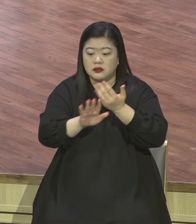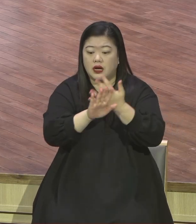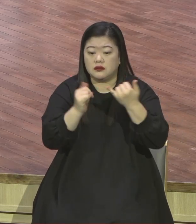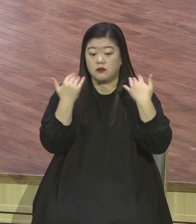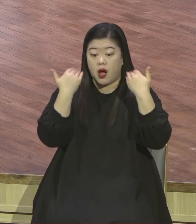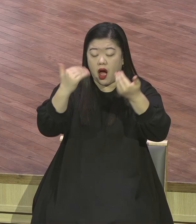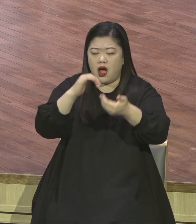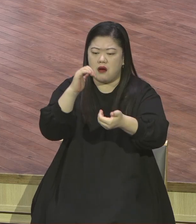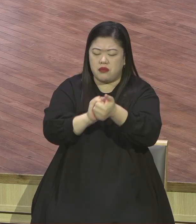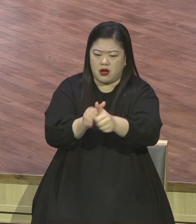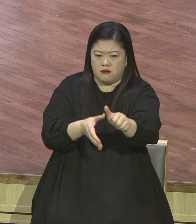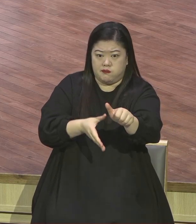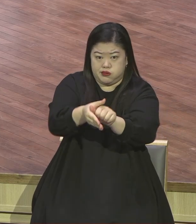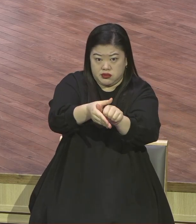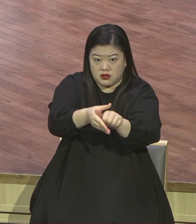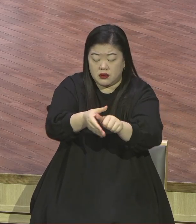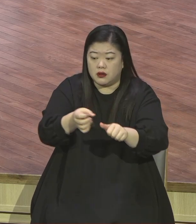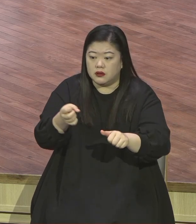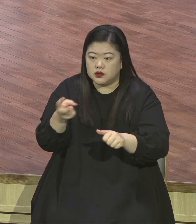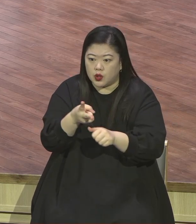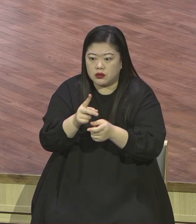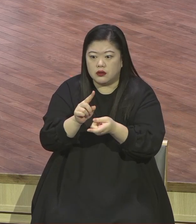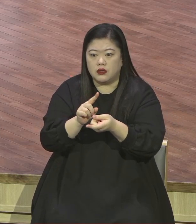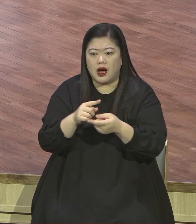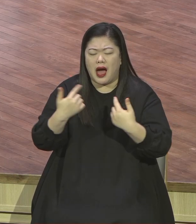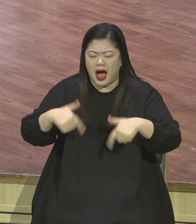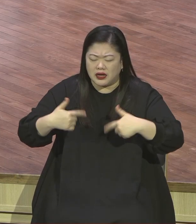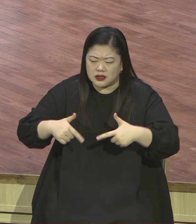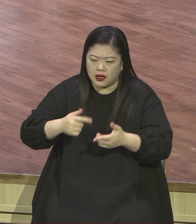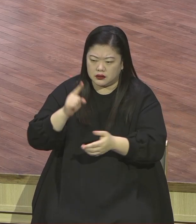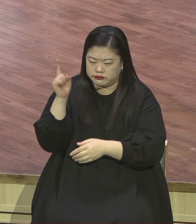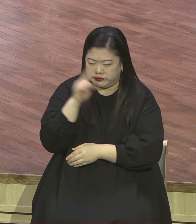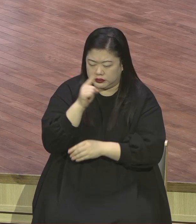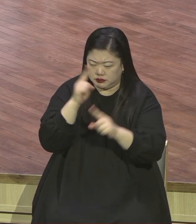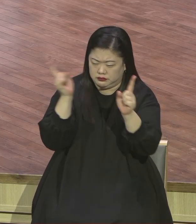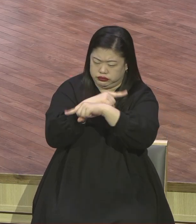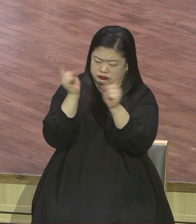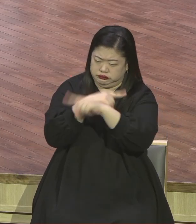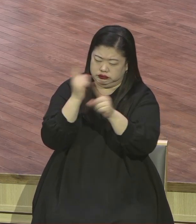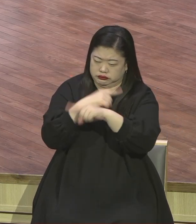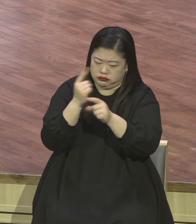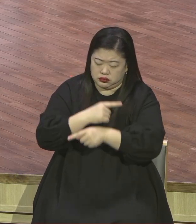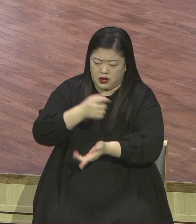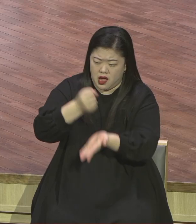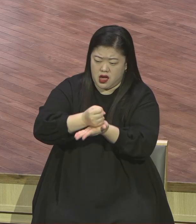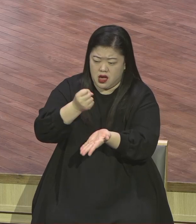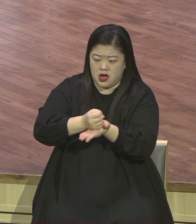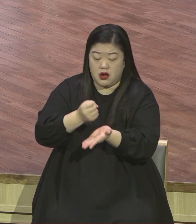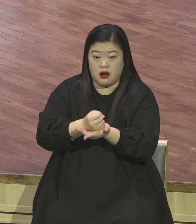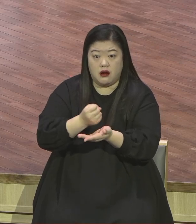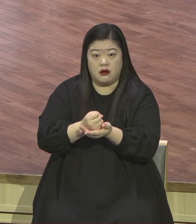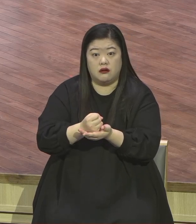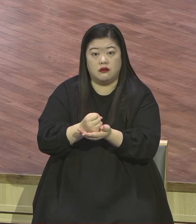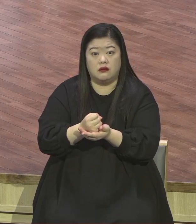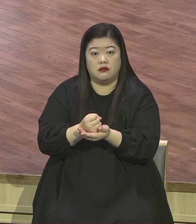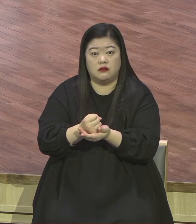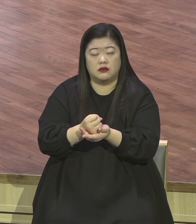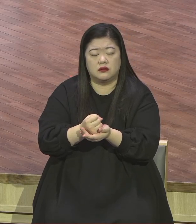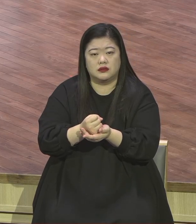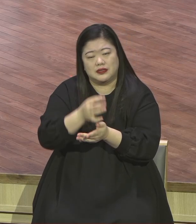발전하려고 하면 잡아당겨 죽이려고 그러고 지적하고 아무런 의미예요. 산하심 물음이에요.